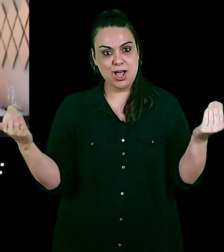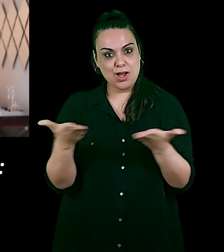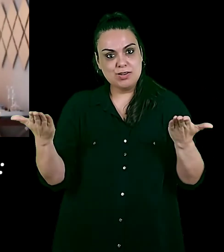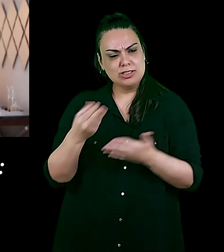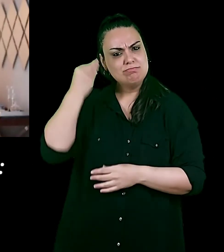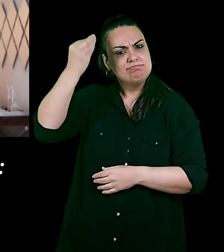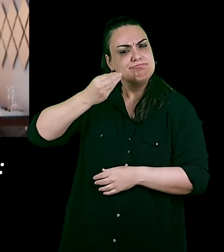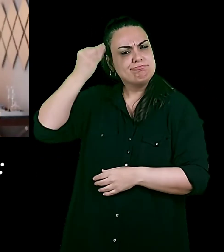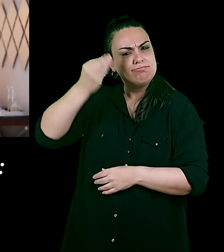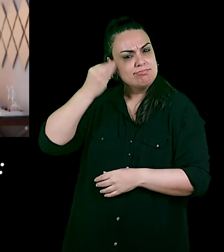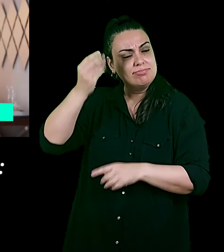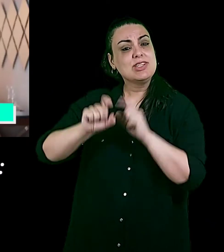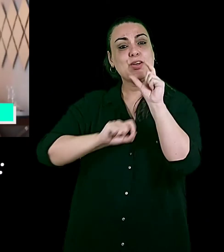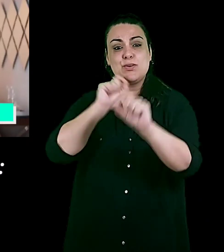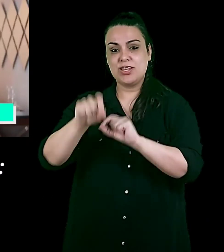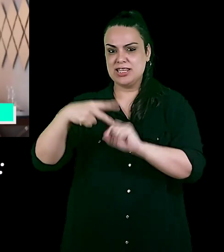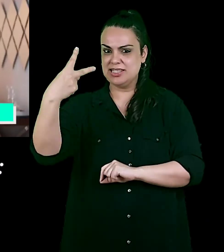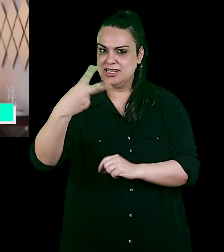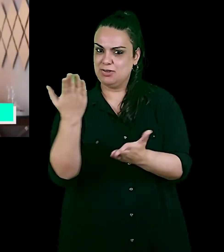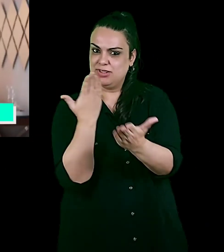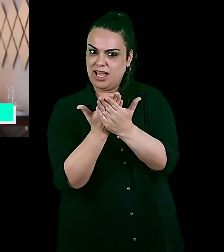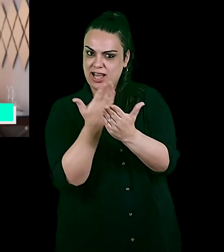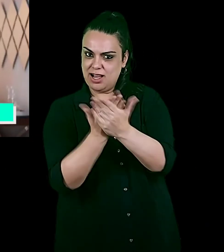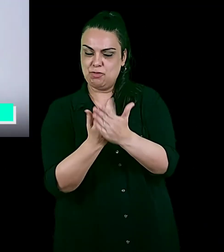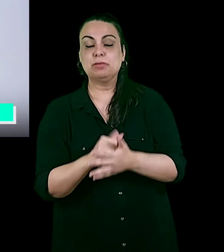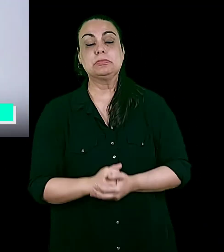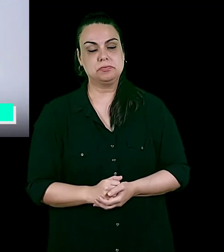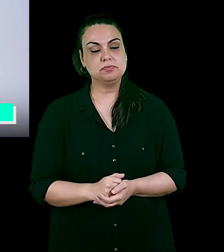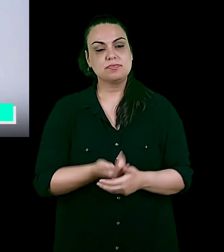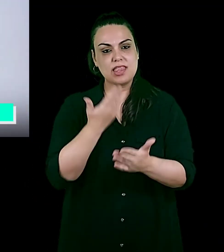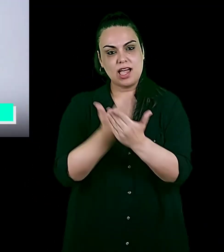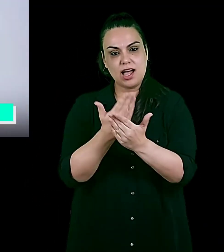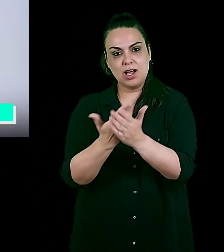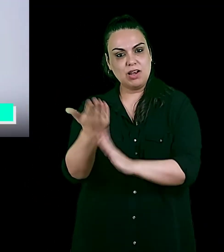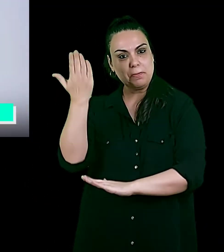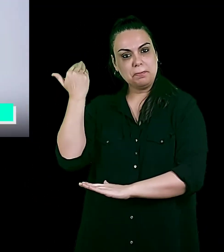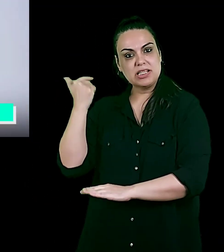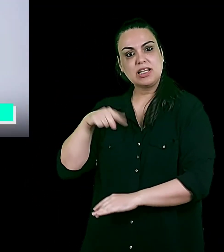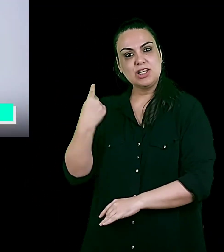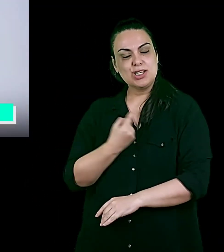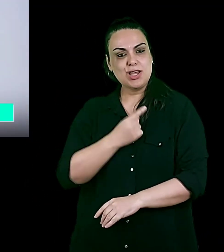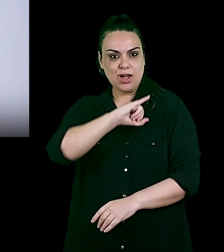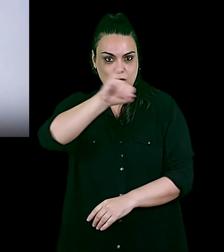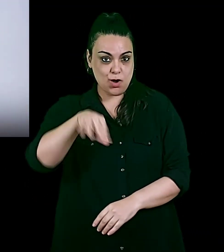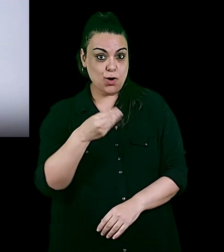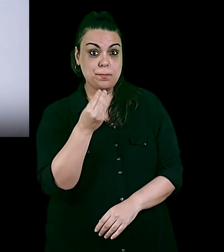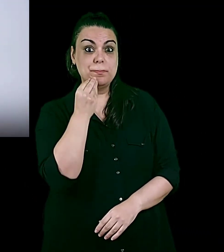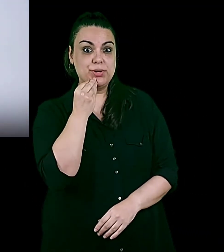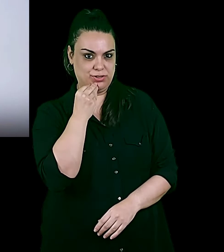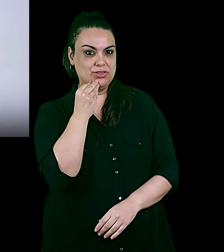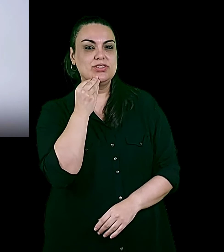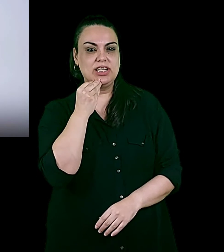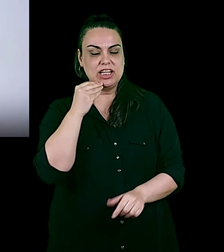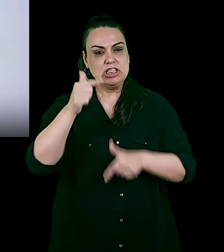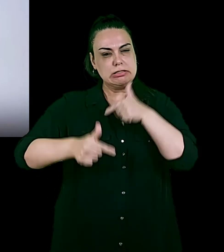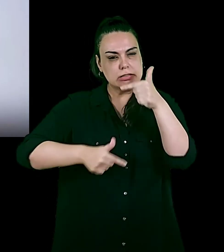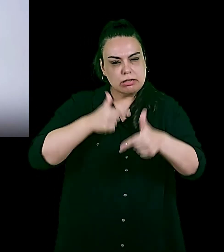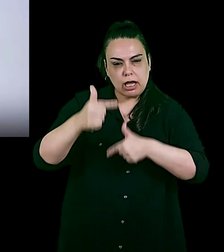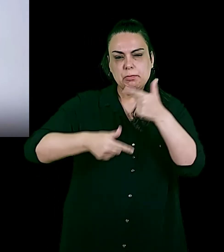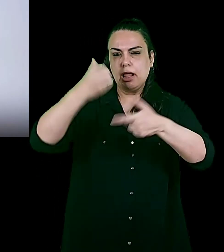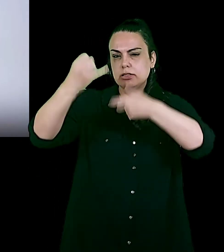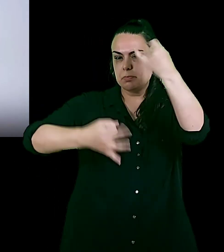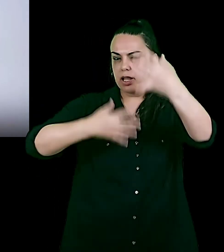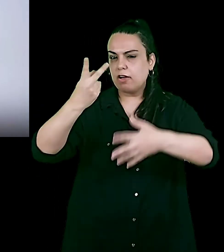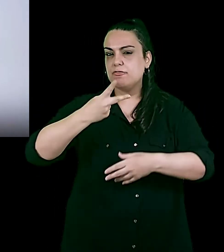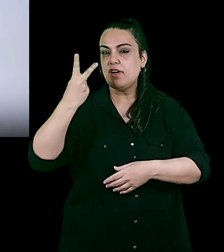hoje vivenciando a nossa segunda aula. Na aula anterior, nós tivemos a oportunidade de